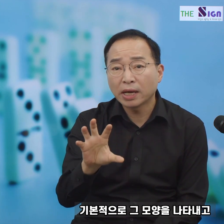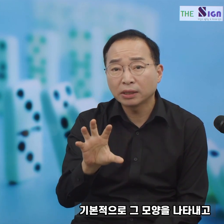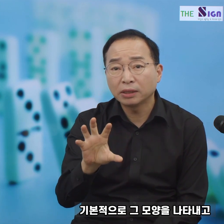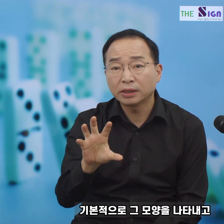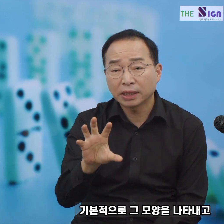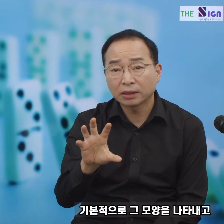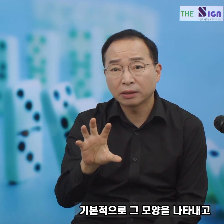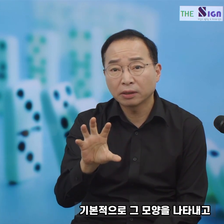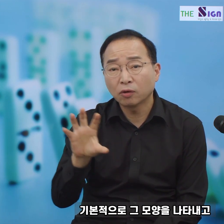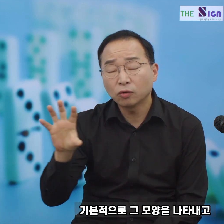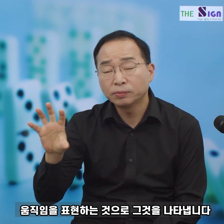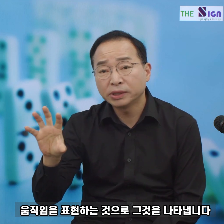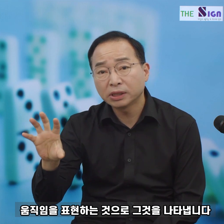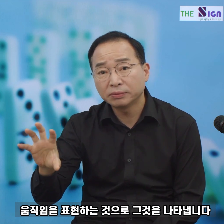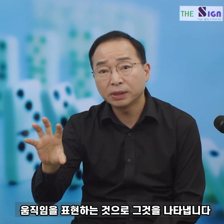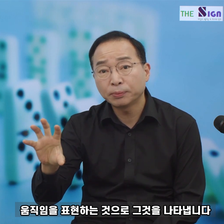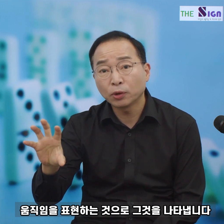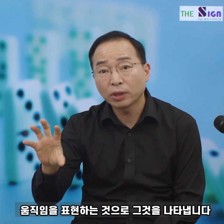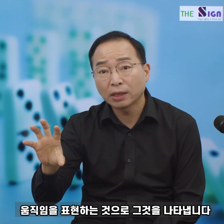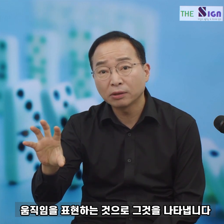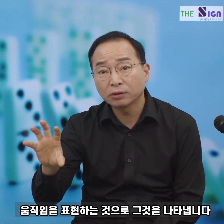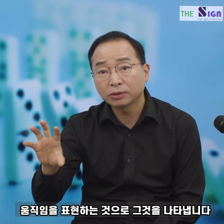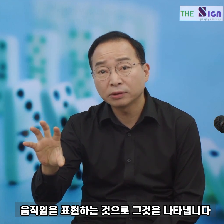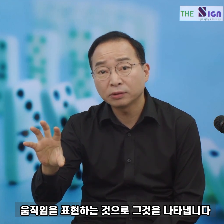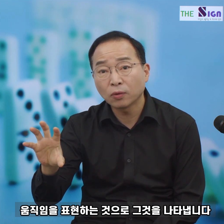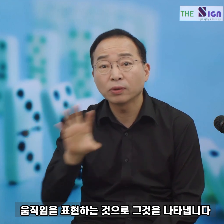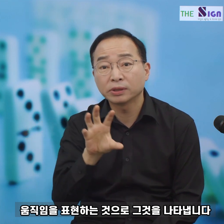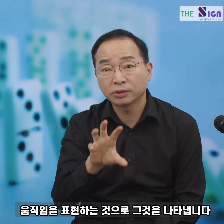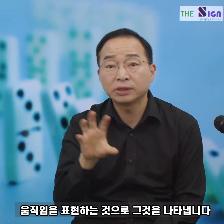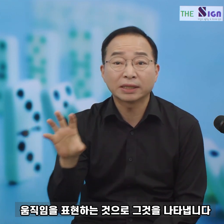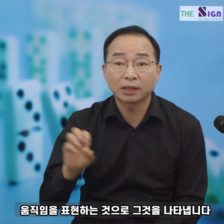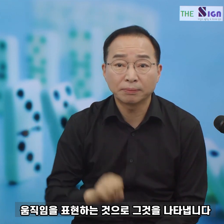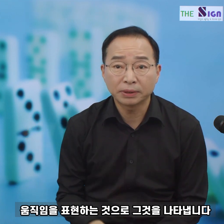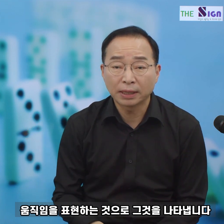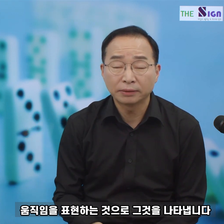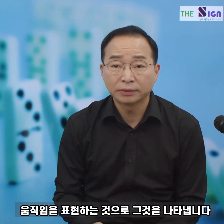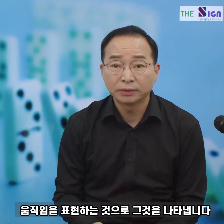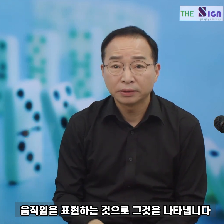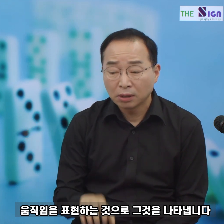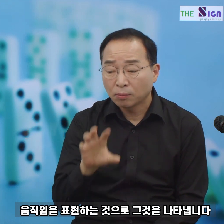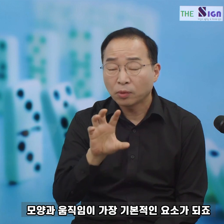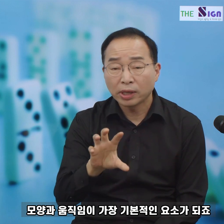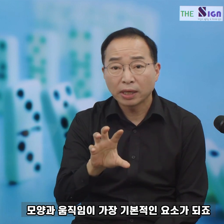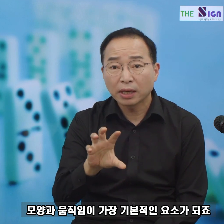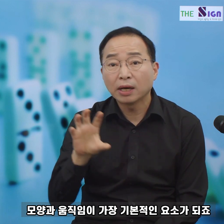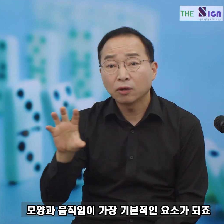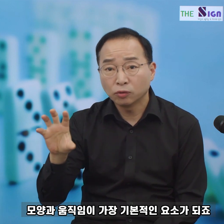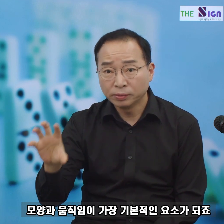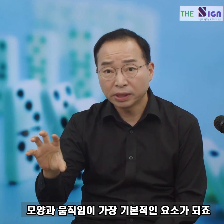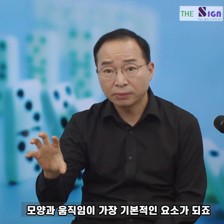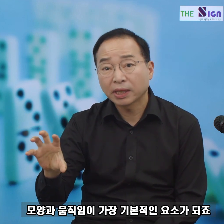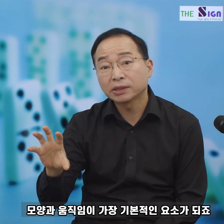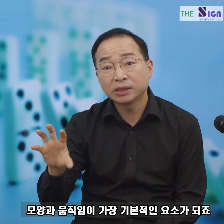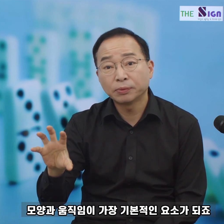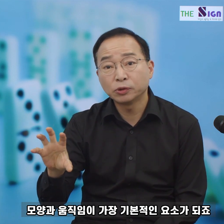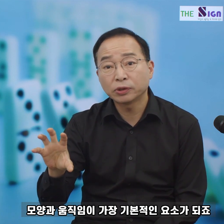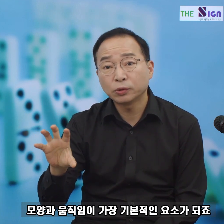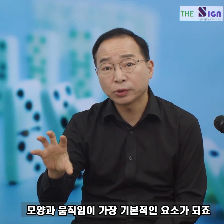모양을 나타내고 움직임을 표현하는 것으로 그것을 나타냅니다. 모양과 움직임이 가장 기본적인 요소가